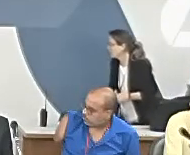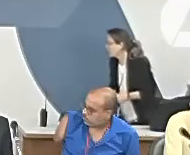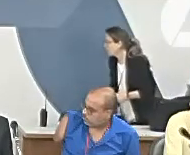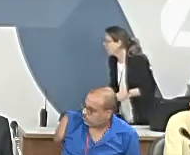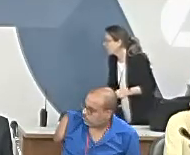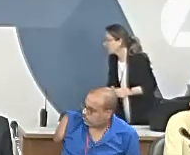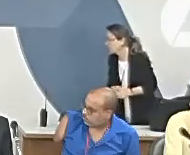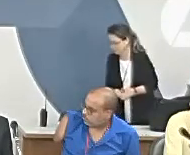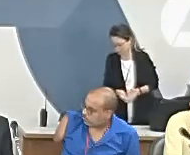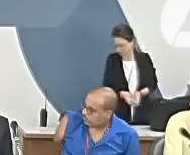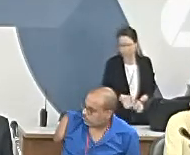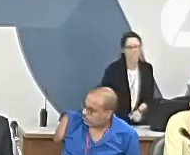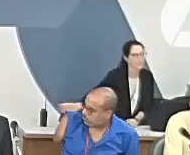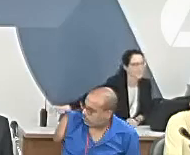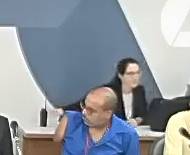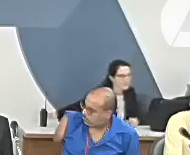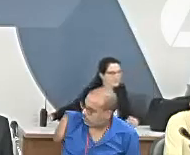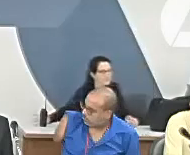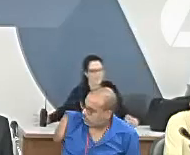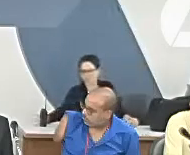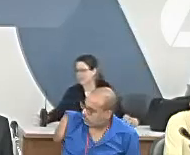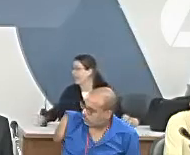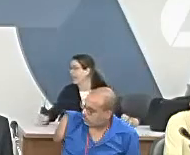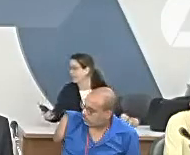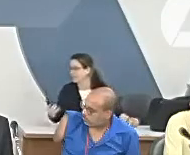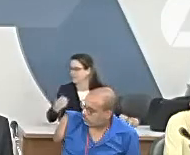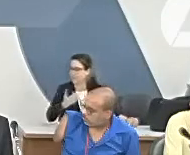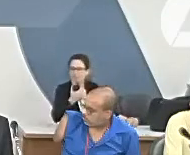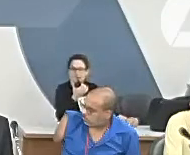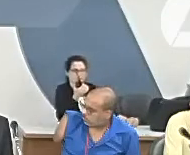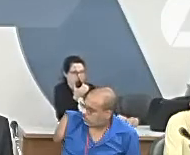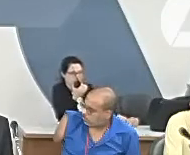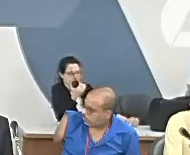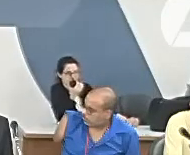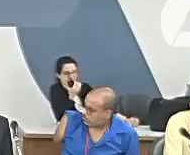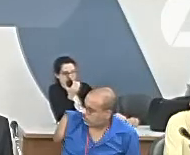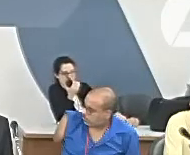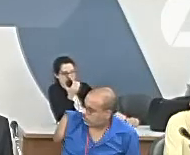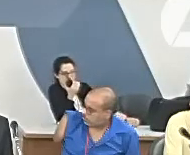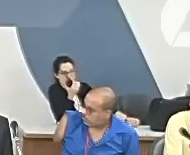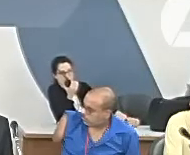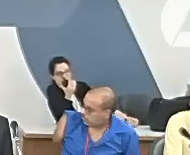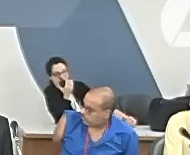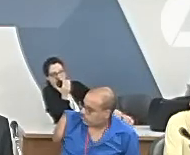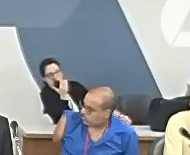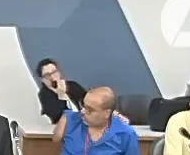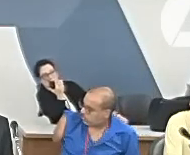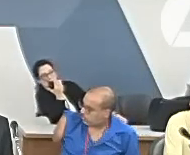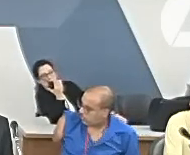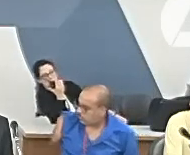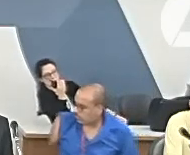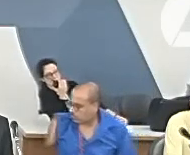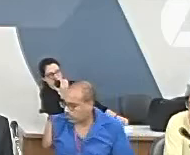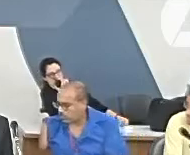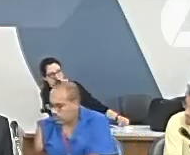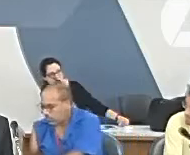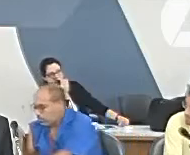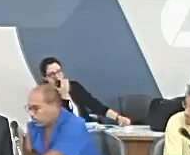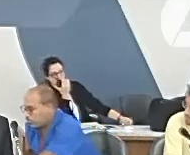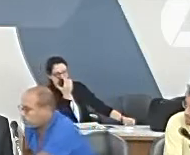e ele é o porta voz eu gosto de é realçar sempre esta bandeira